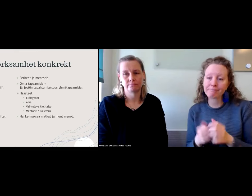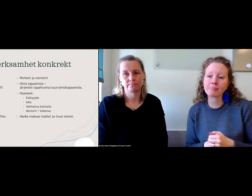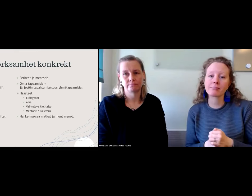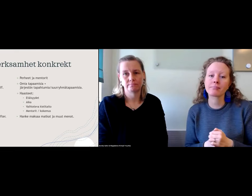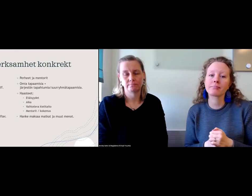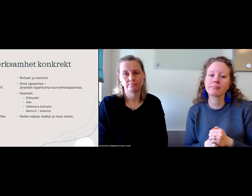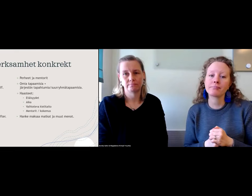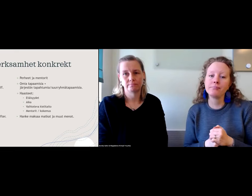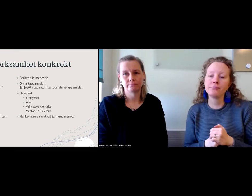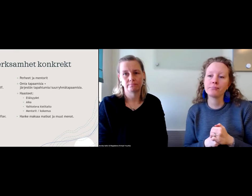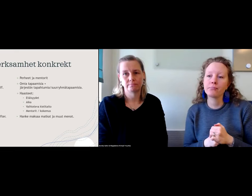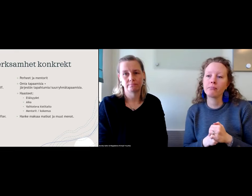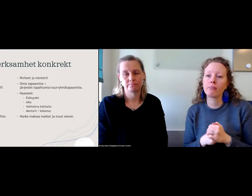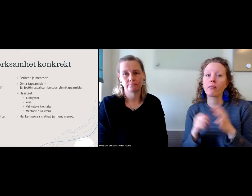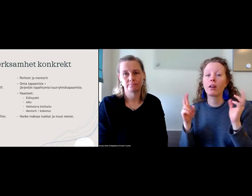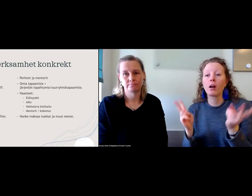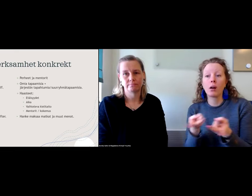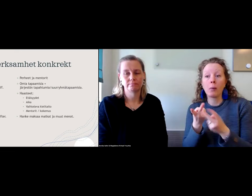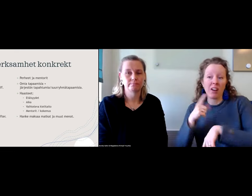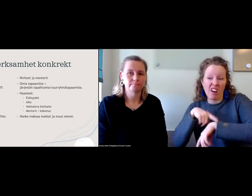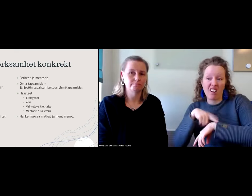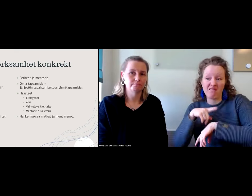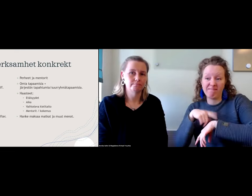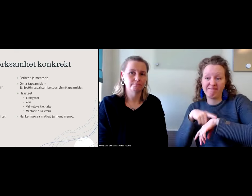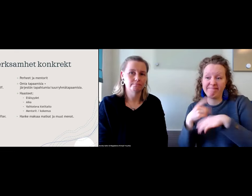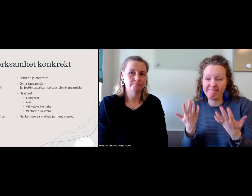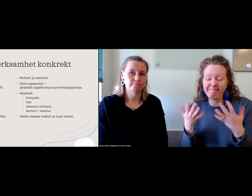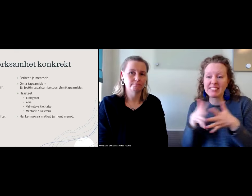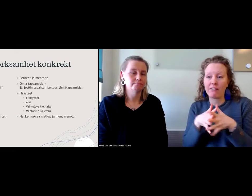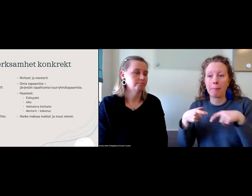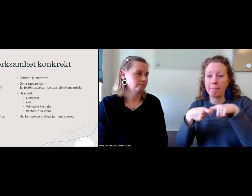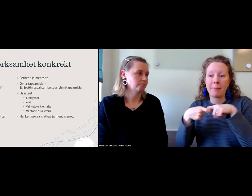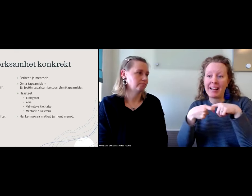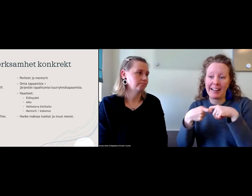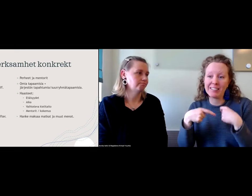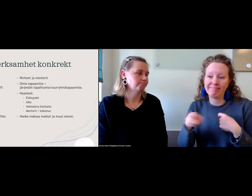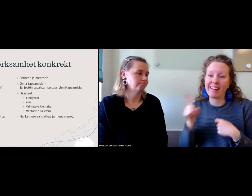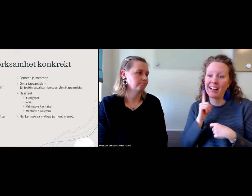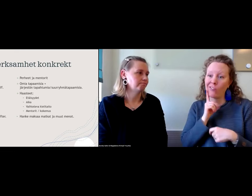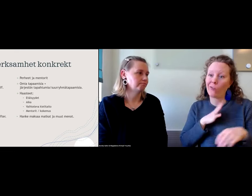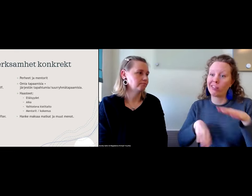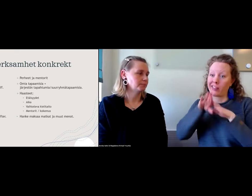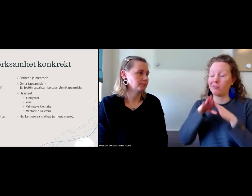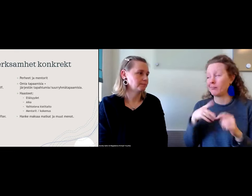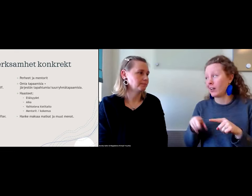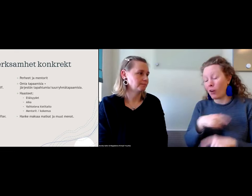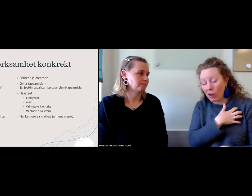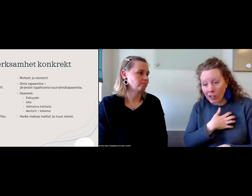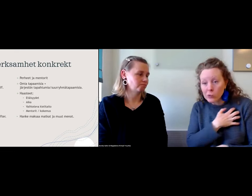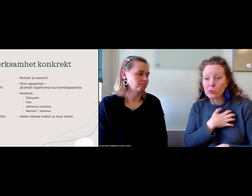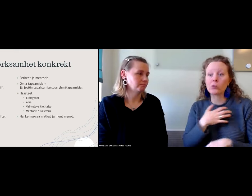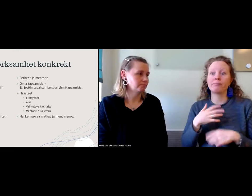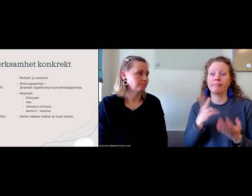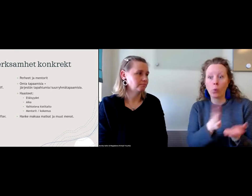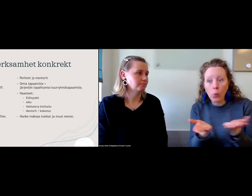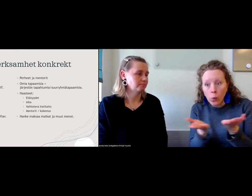me saadaan saatettua nämä mentorit ja perheet yhteen. Ja sitten totta kai aikataulut on